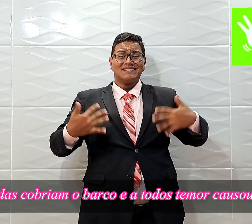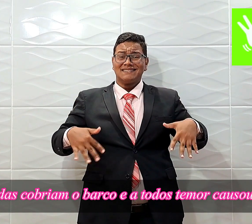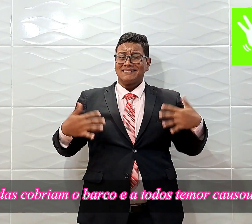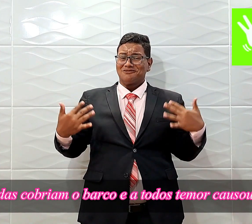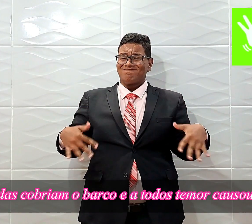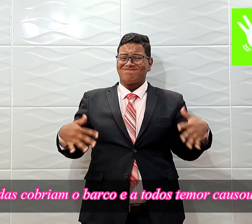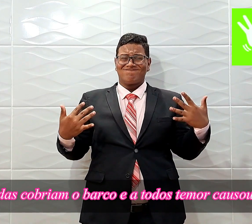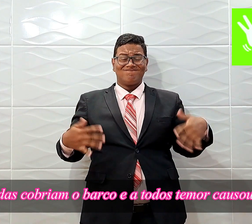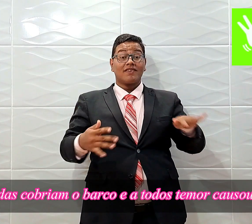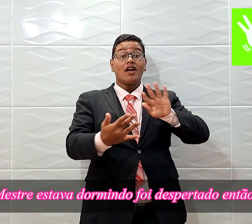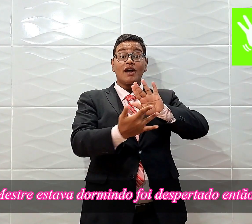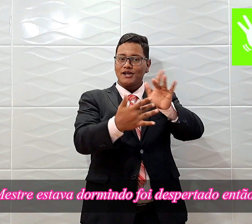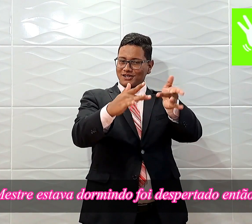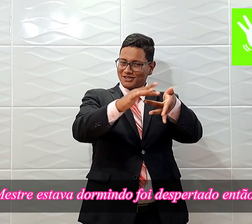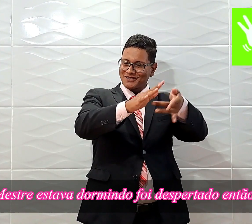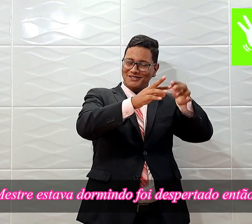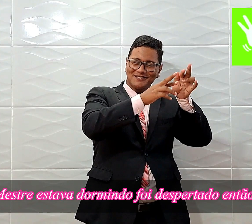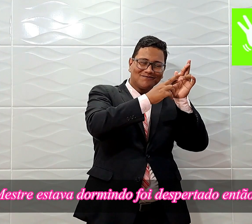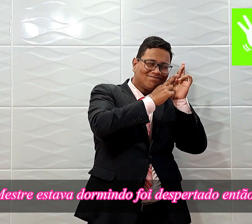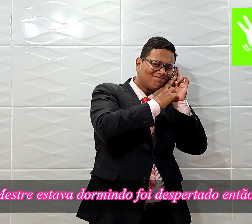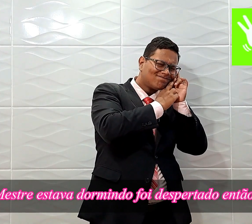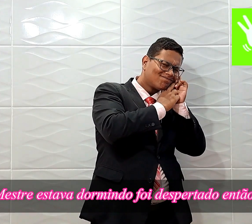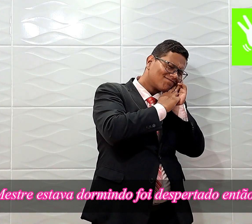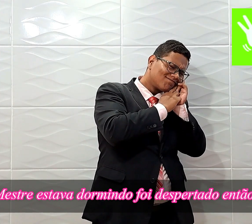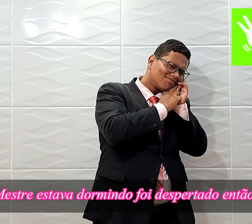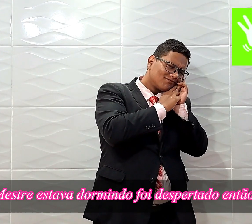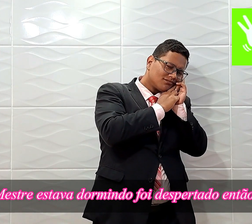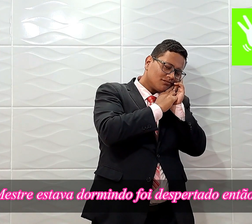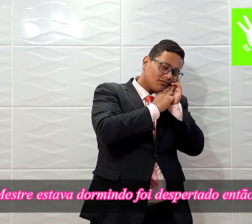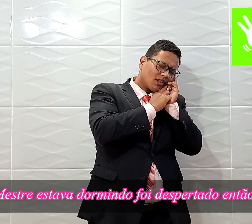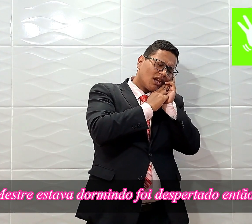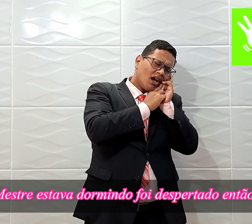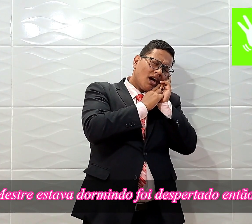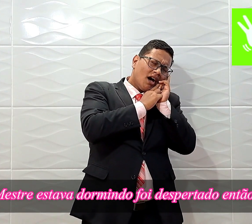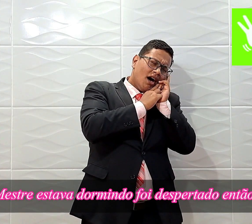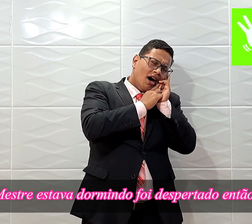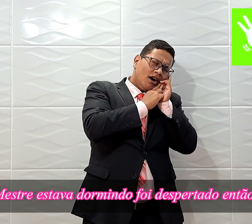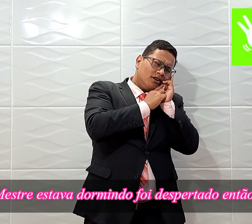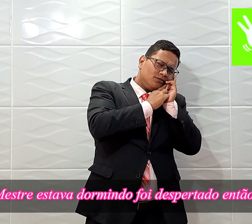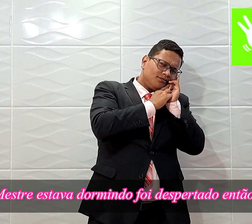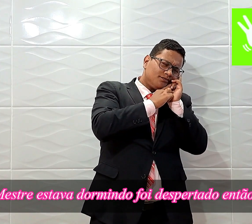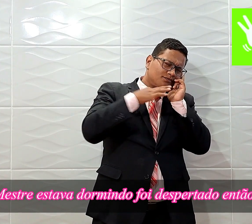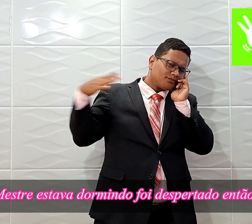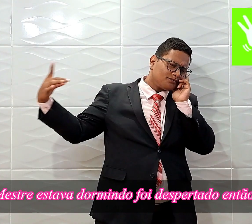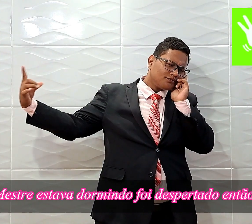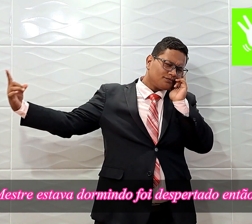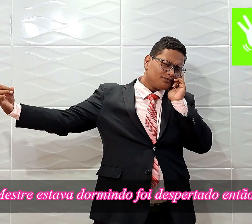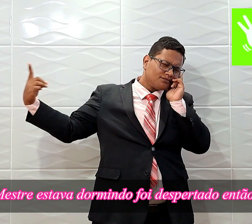O mestre estava dormindo Foi